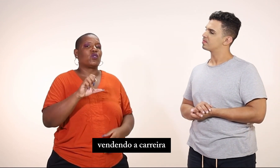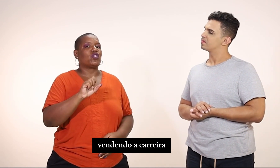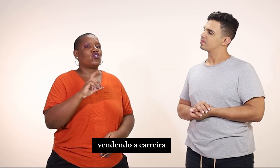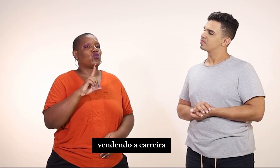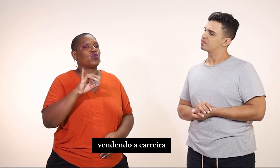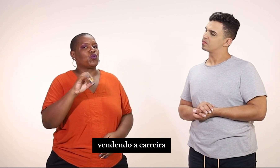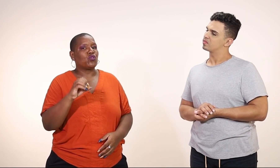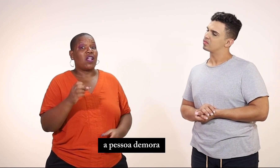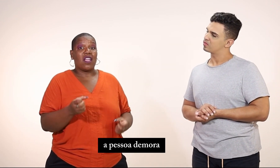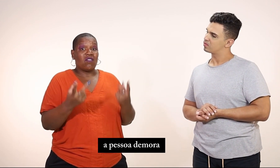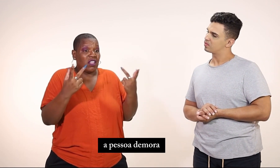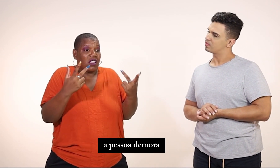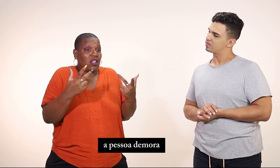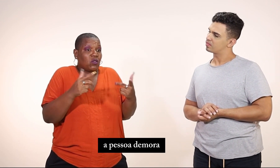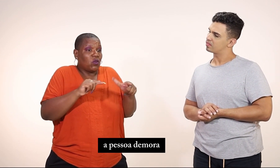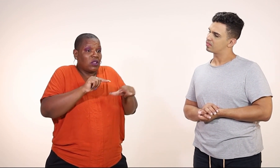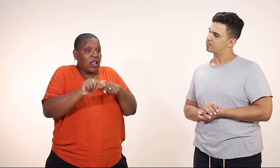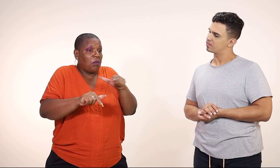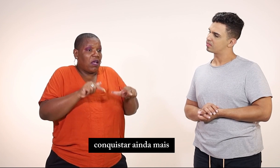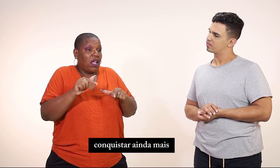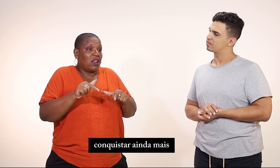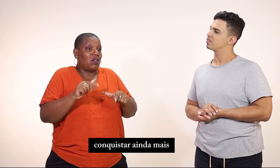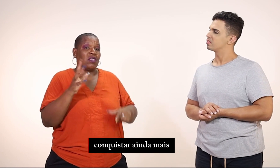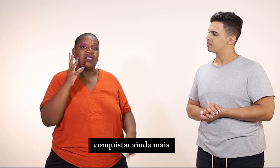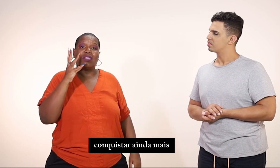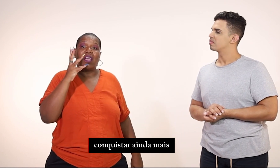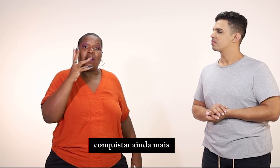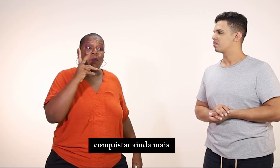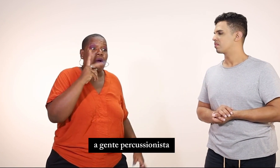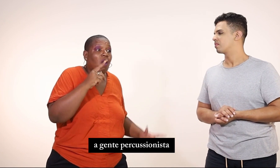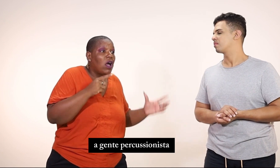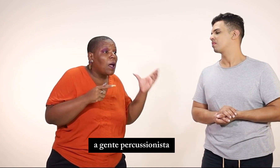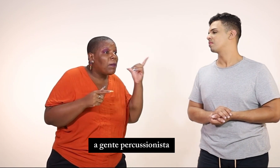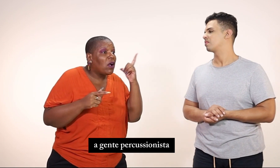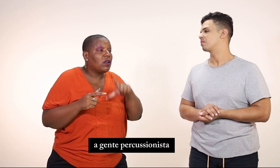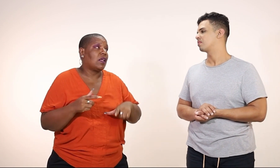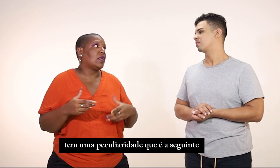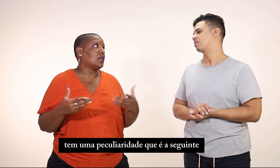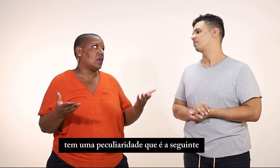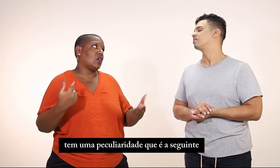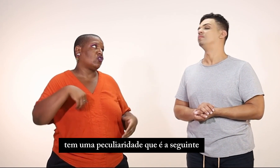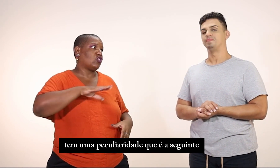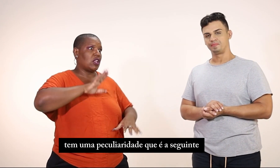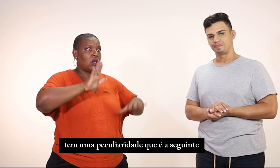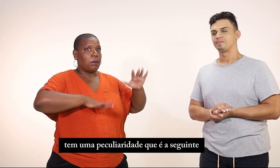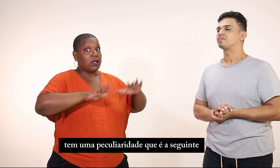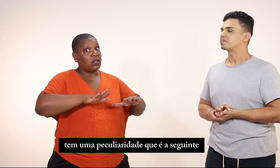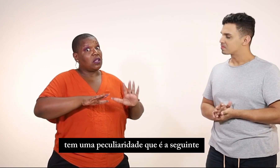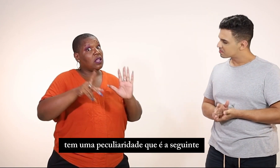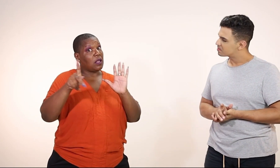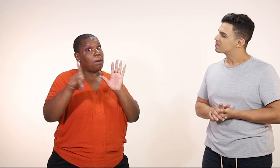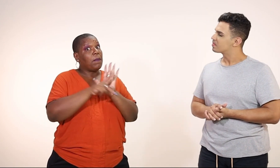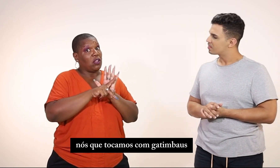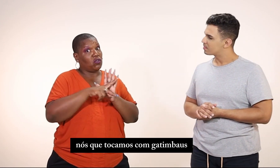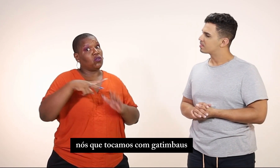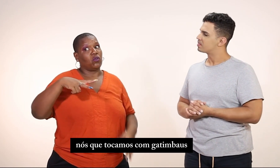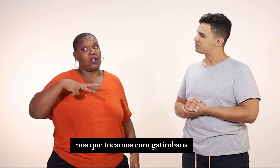a carreira. A pessoa demora a conquistar. Ainda mais a gente percussionista tem uma peculiaridade que é a seguinte. Nós que